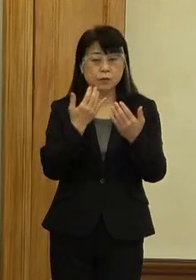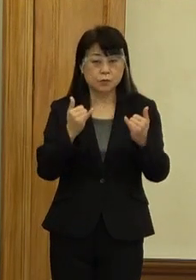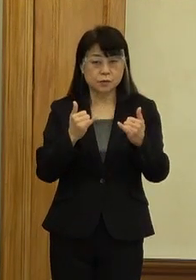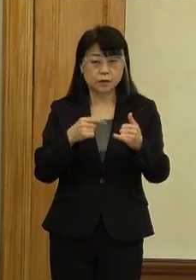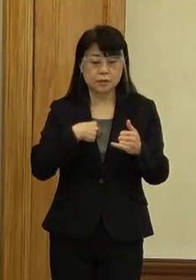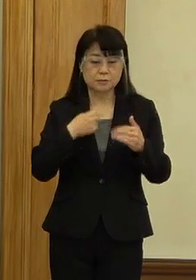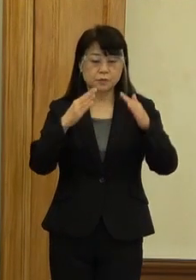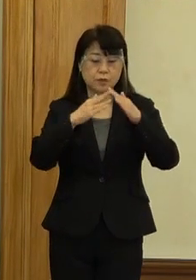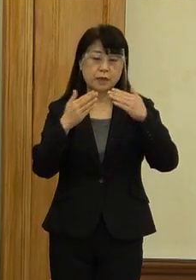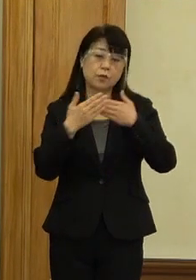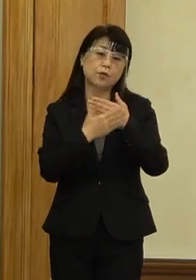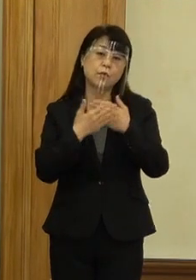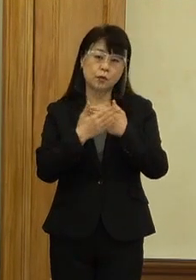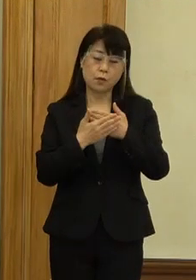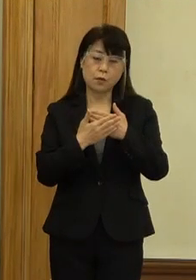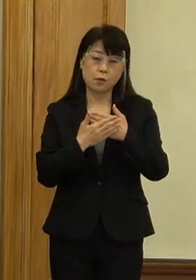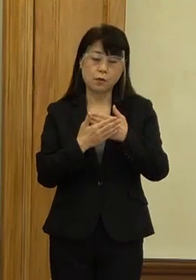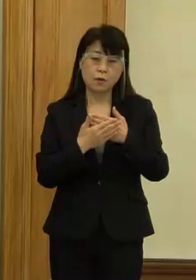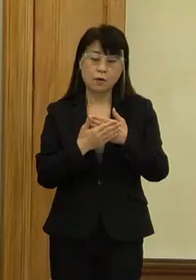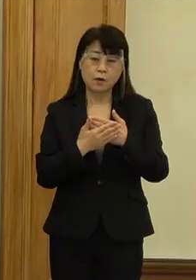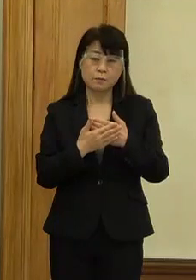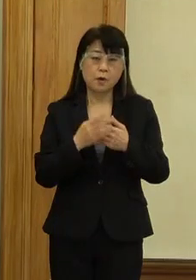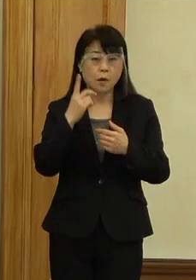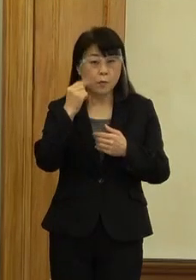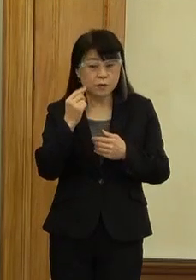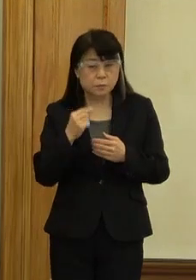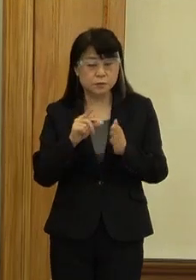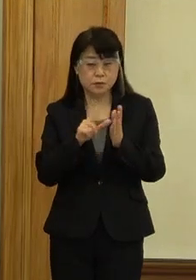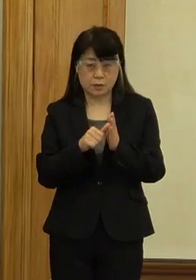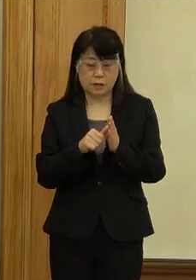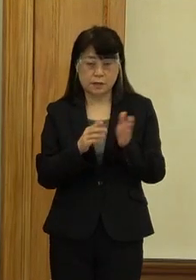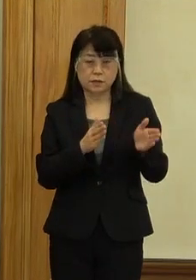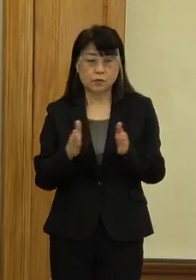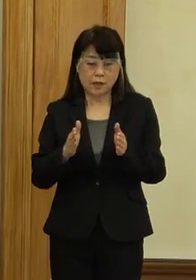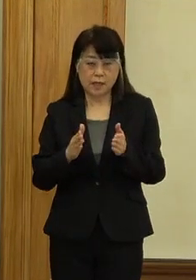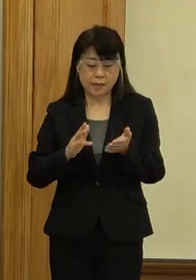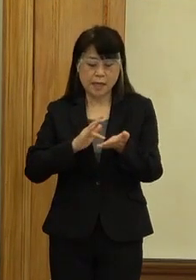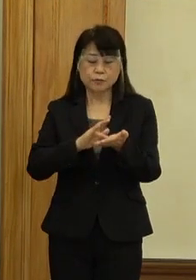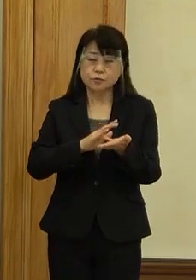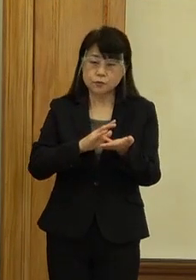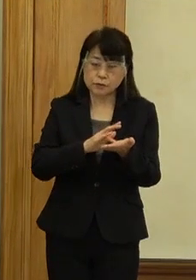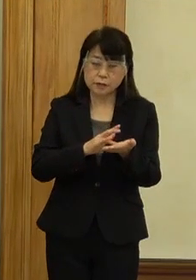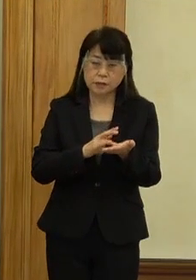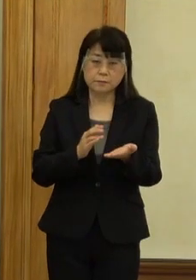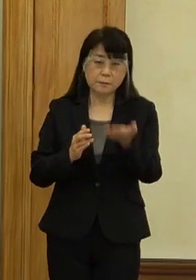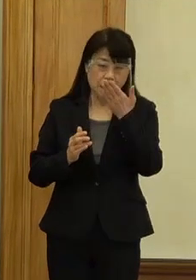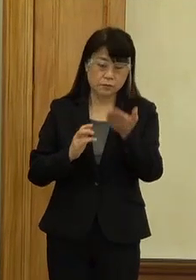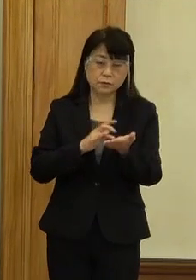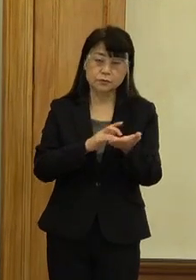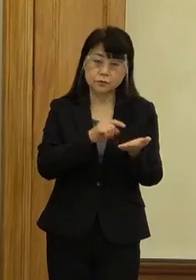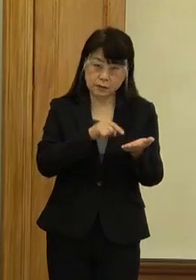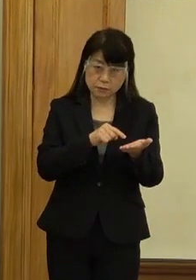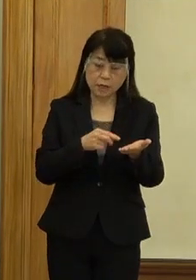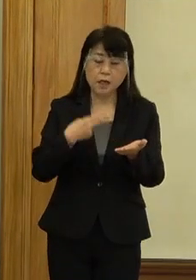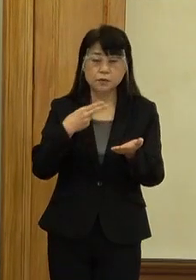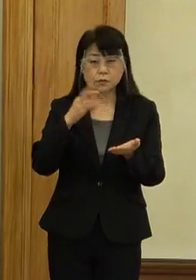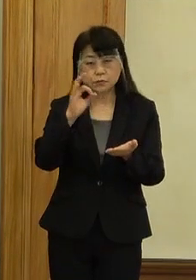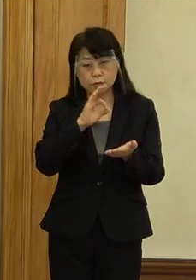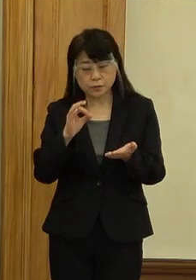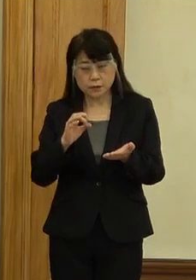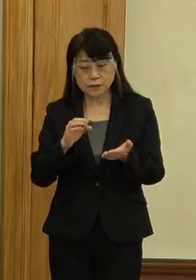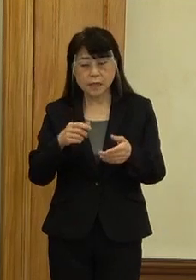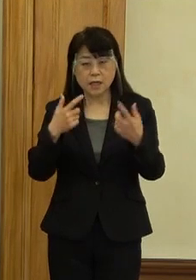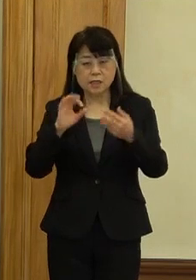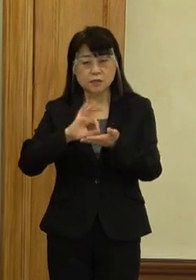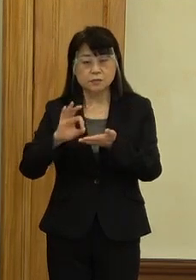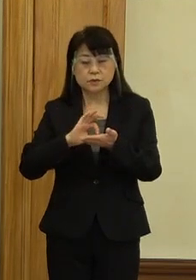。このためいざという時に備えまして、服薬中の薬、食料品、日用品の準